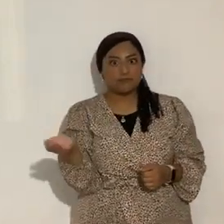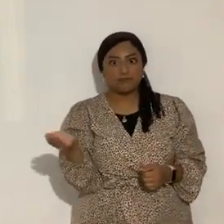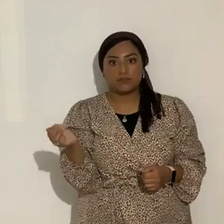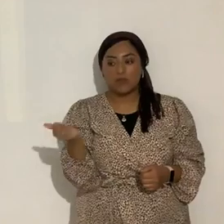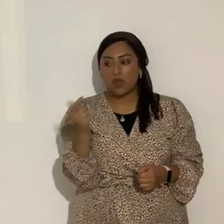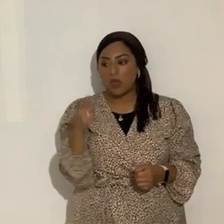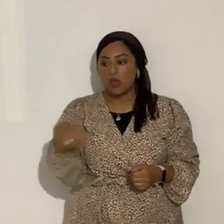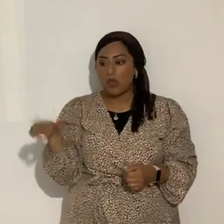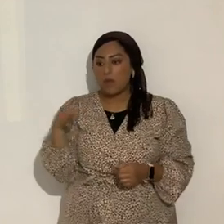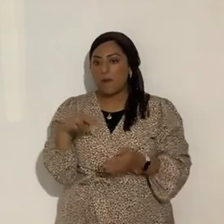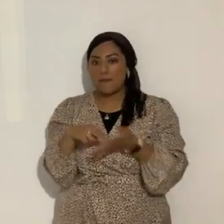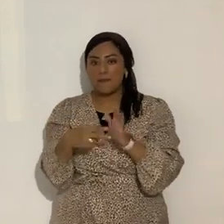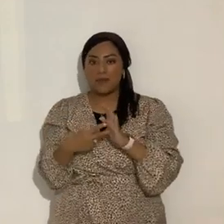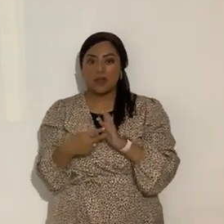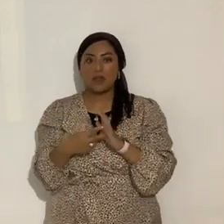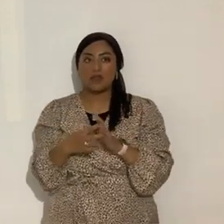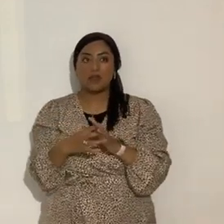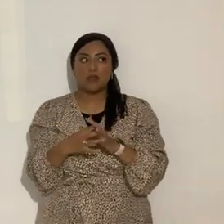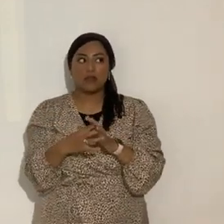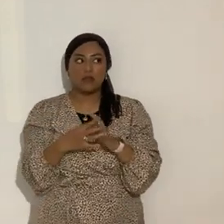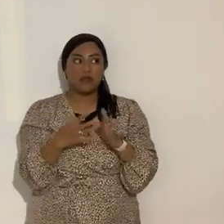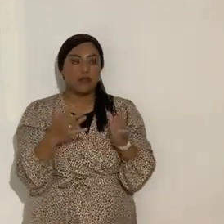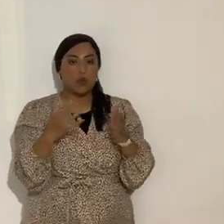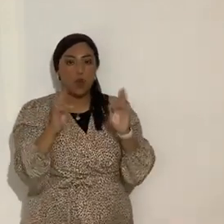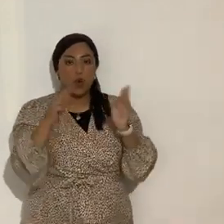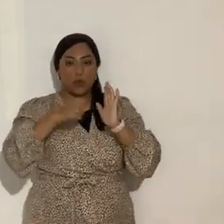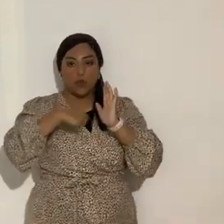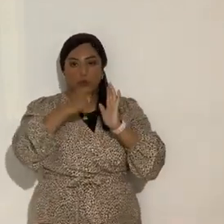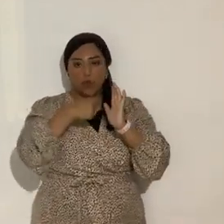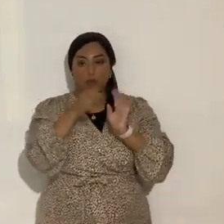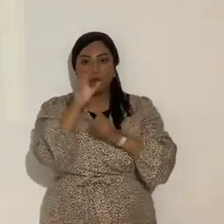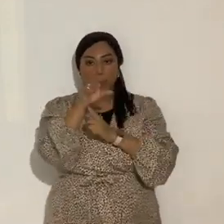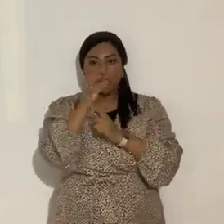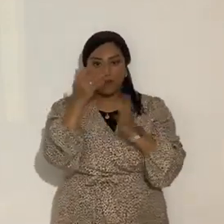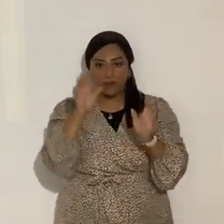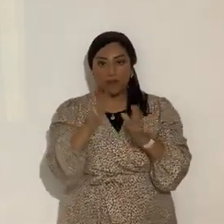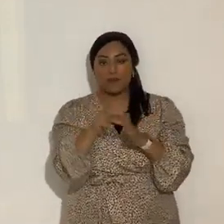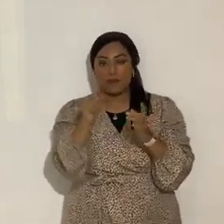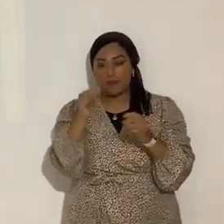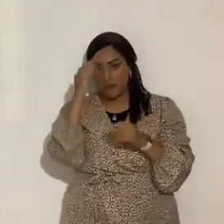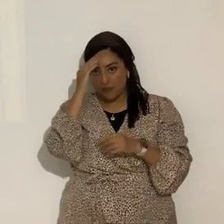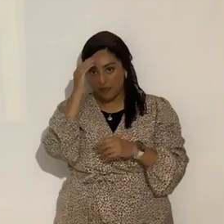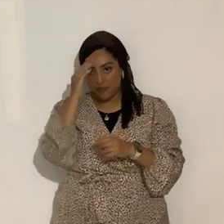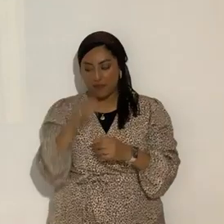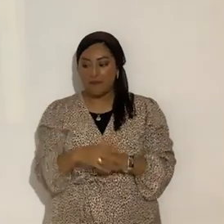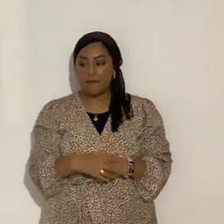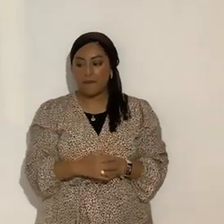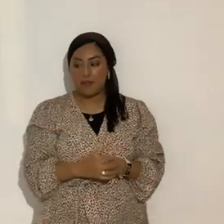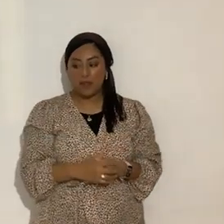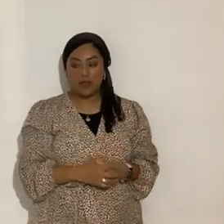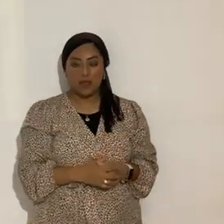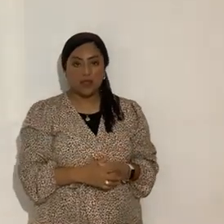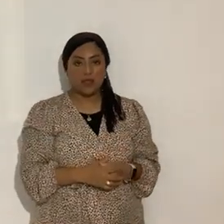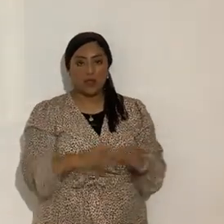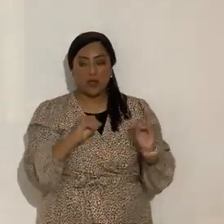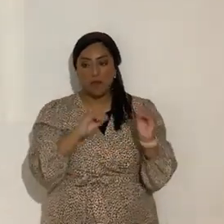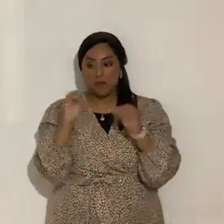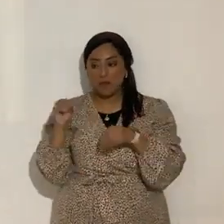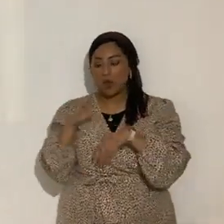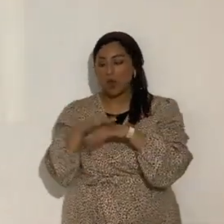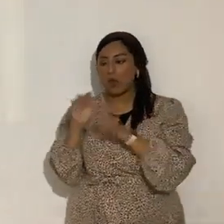Todos estos conceptos, hermanos, están siendo filmados y grabados para que ustedes los dispongan una vez que estén subidos a YouTube.